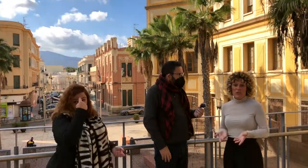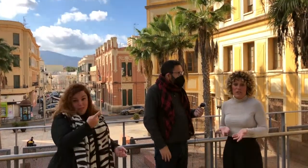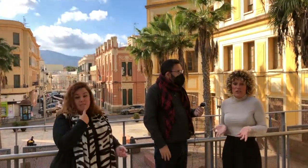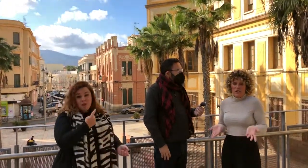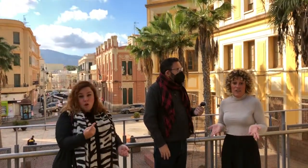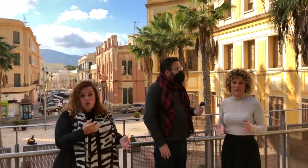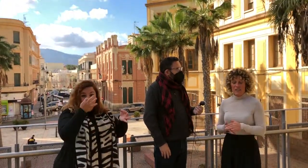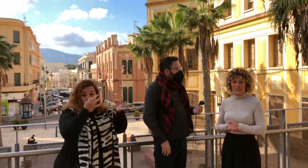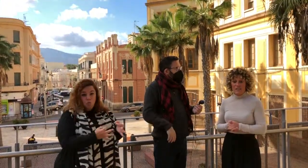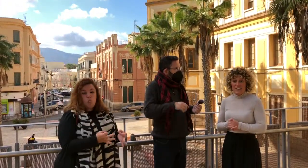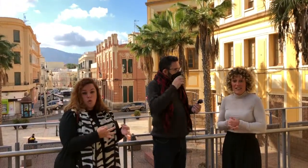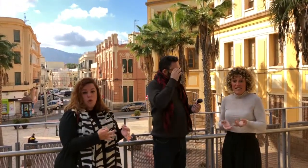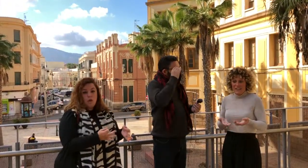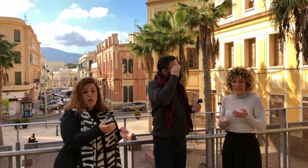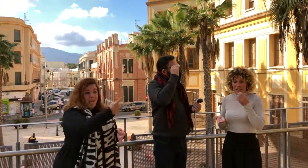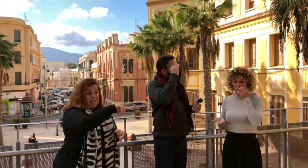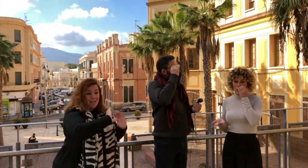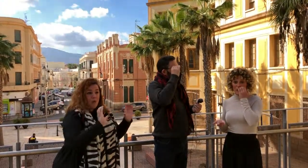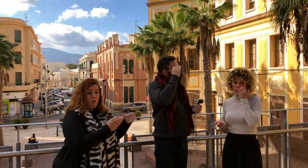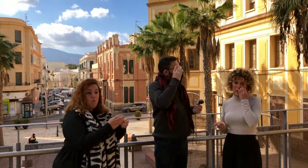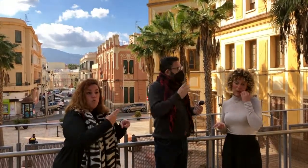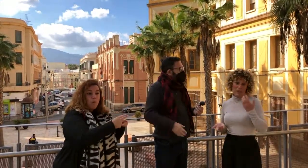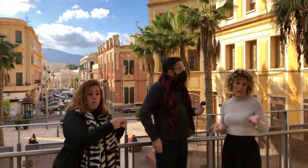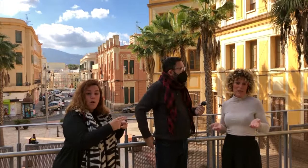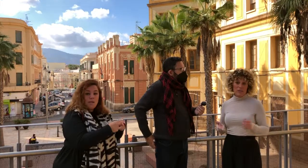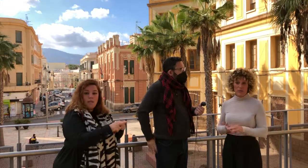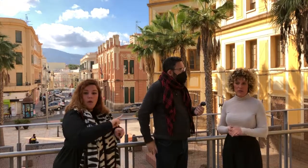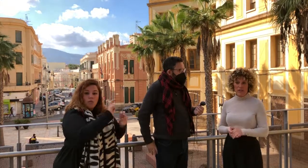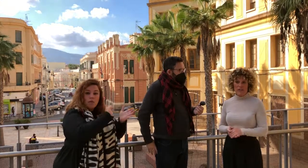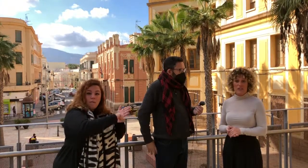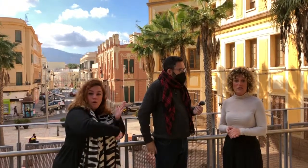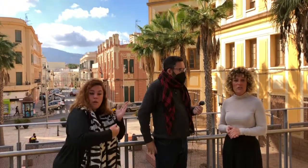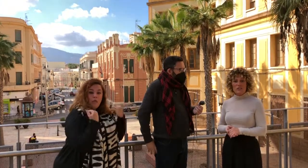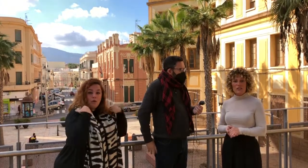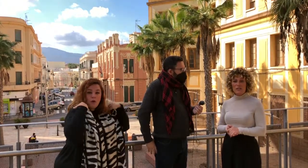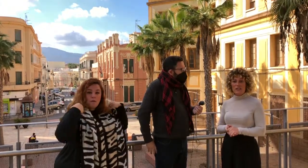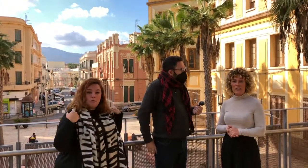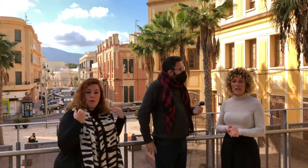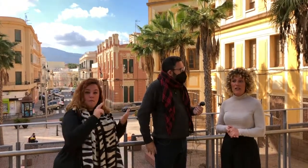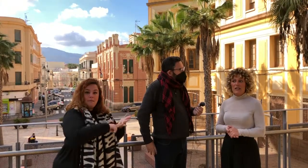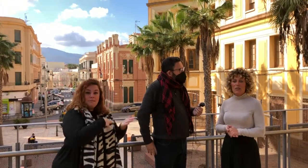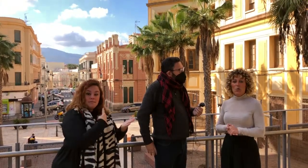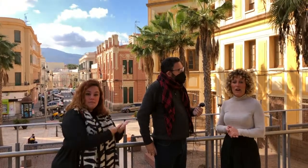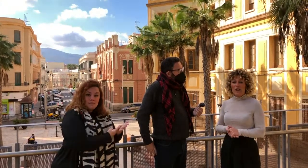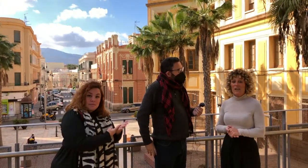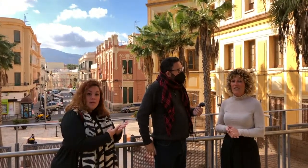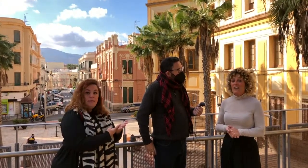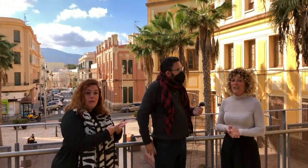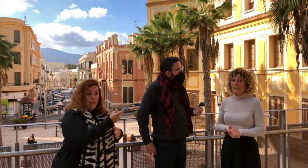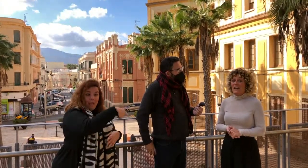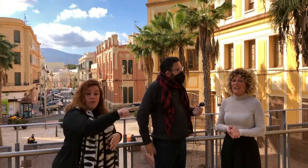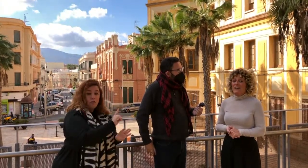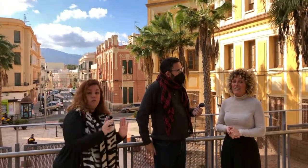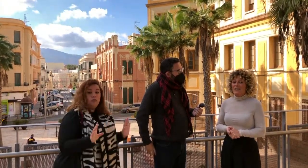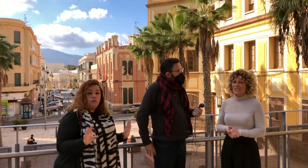los políticos que se encargan de las contrataciones de, pues en este caso de los intérpretes, igual